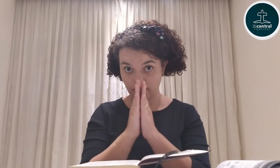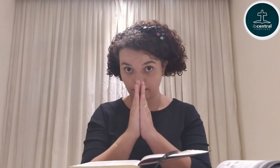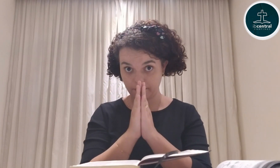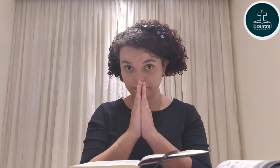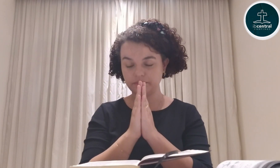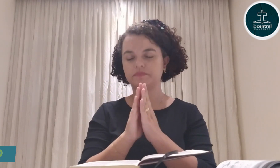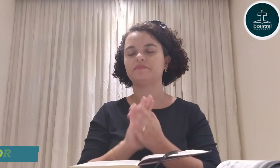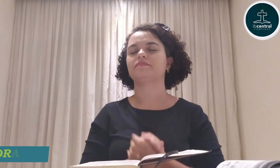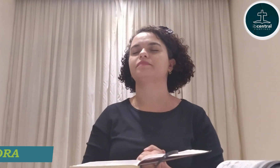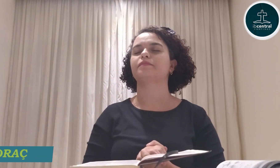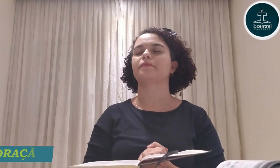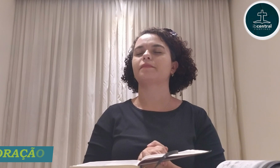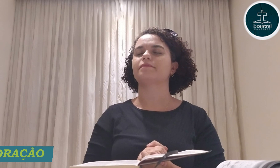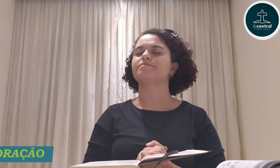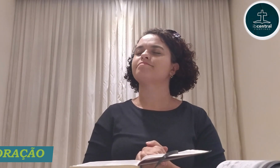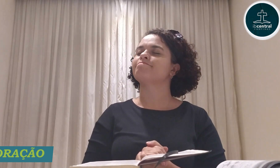Amém? Vamos orar?